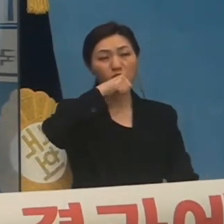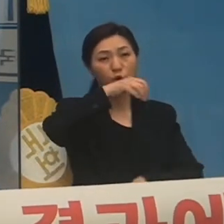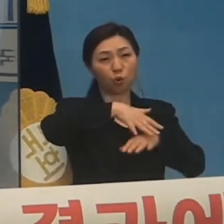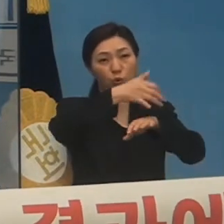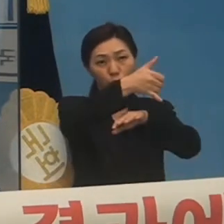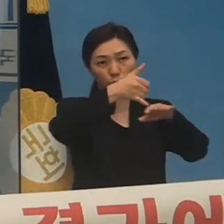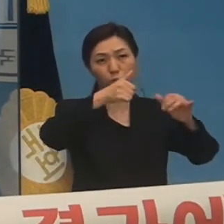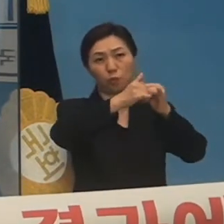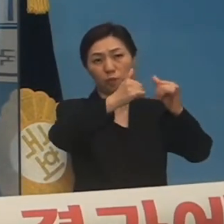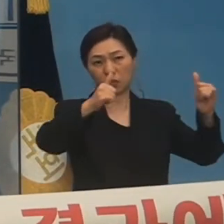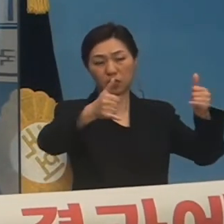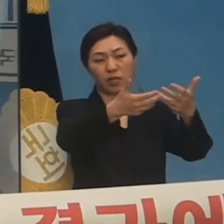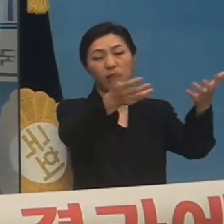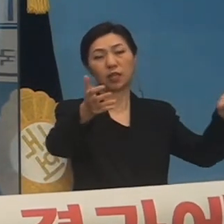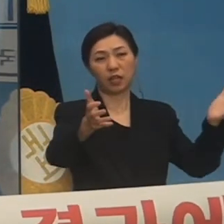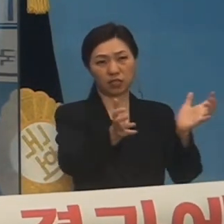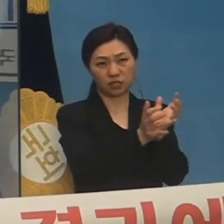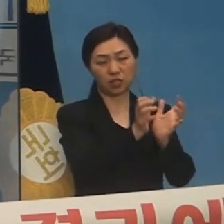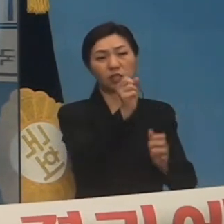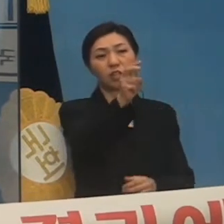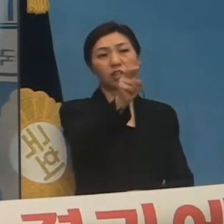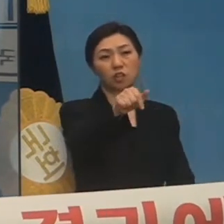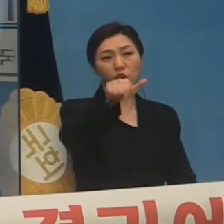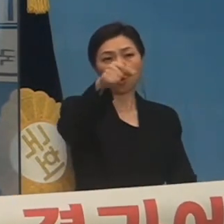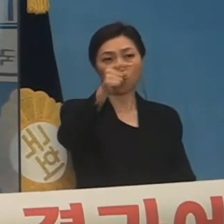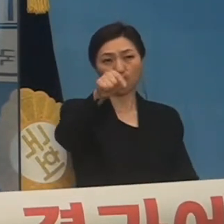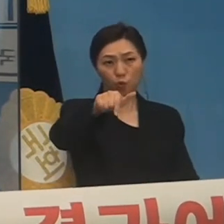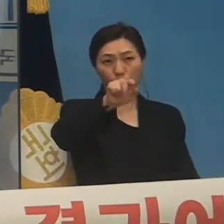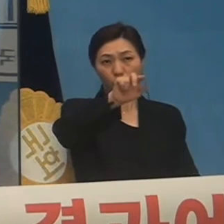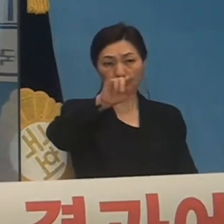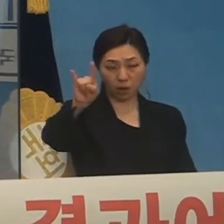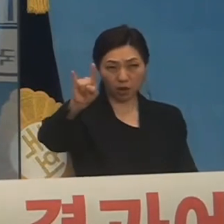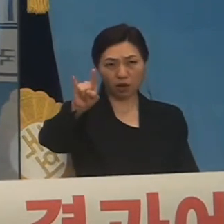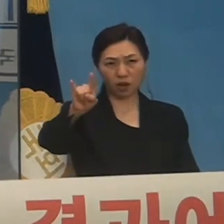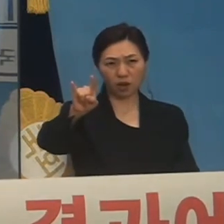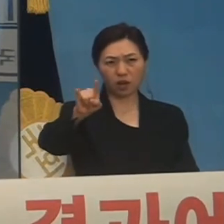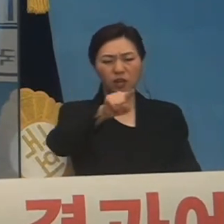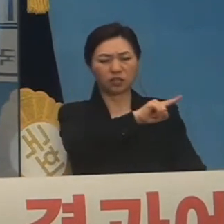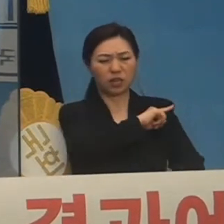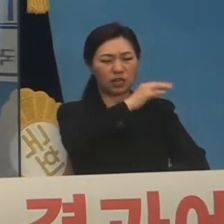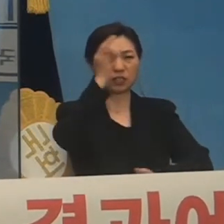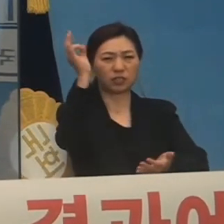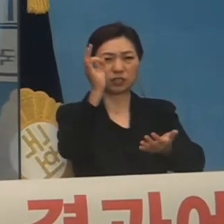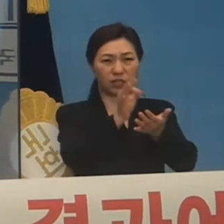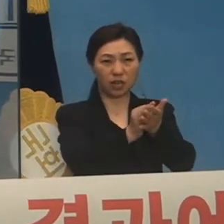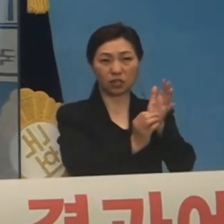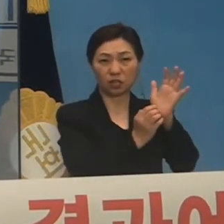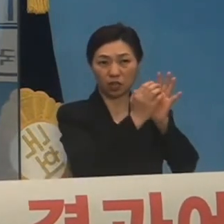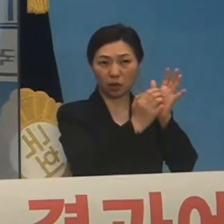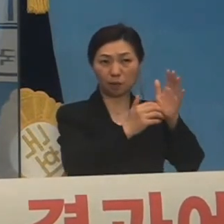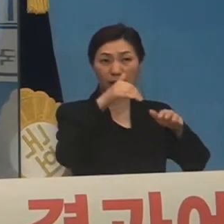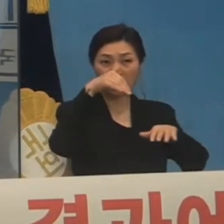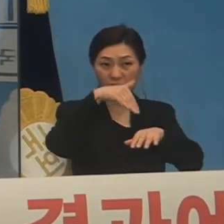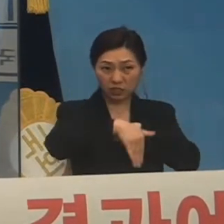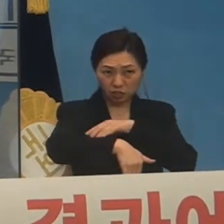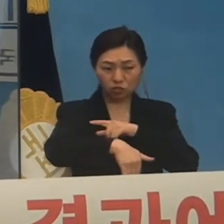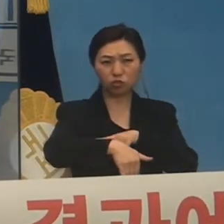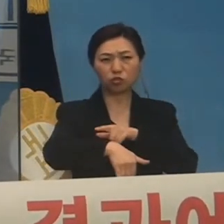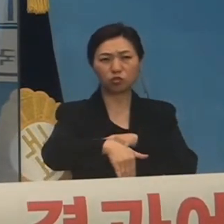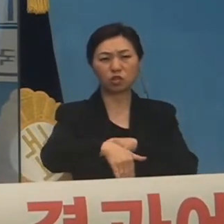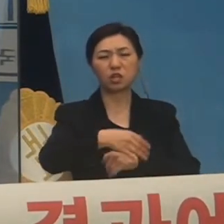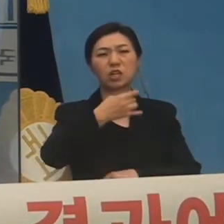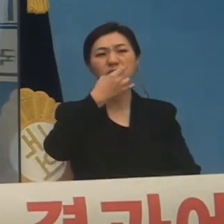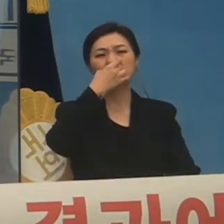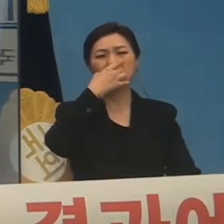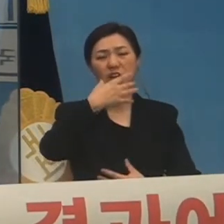농어민단체는 역공매를 통한 최저가 낙찰 방식의 시장 격리로 쌀값 안정이